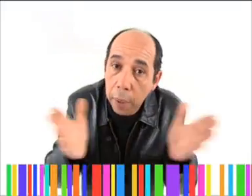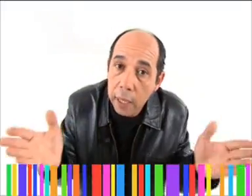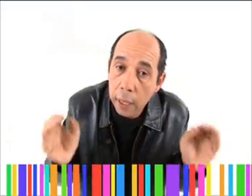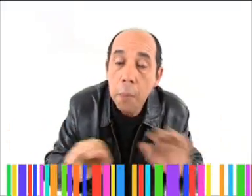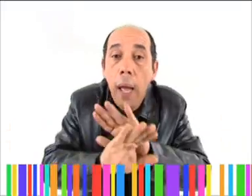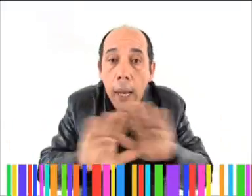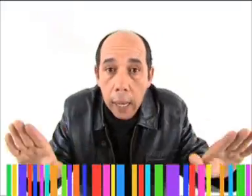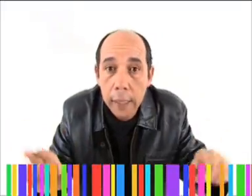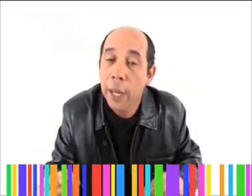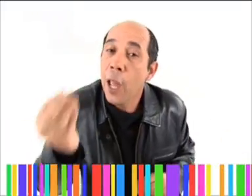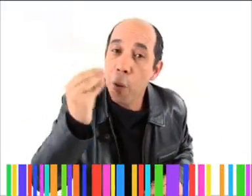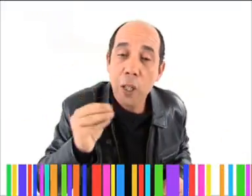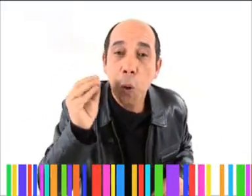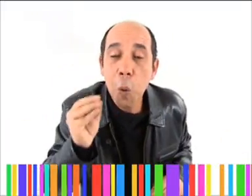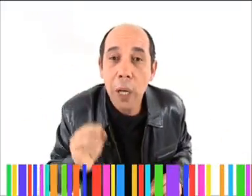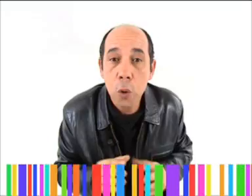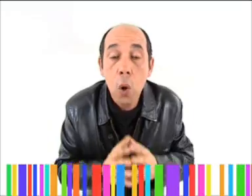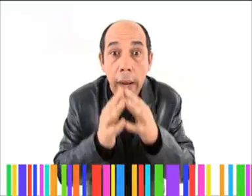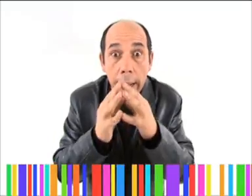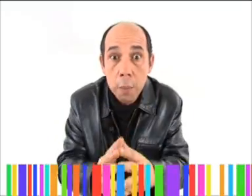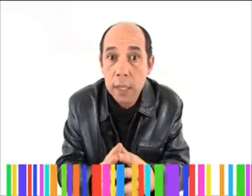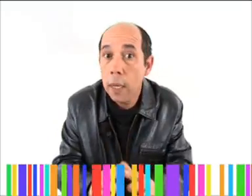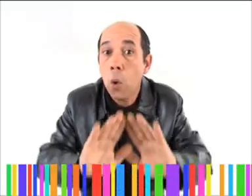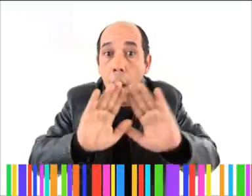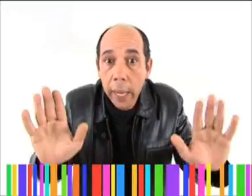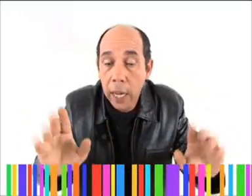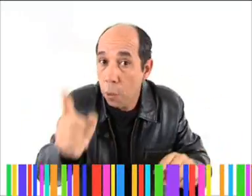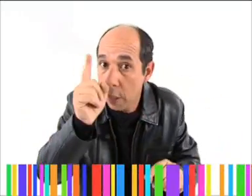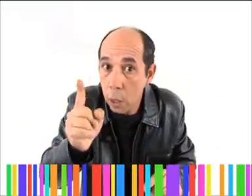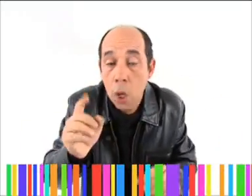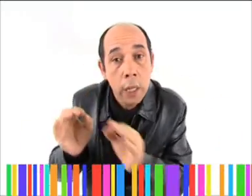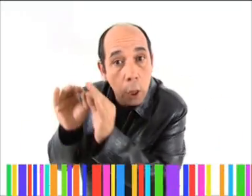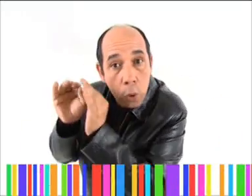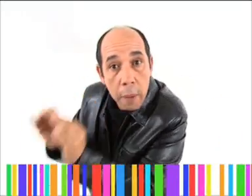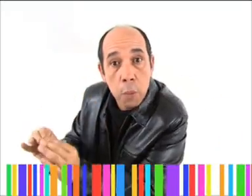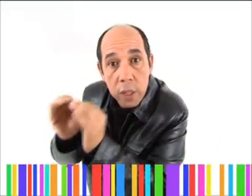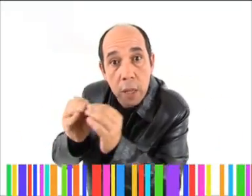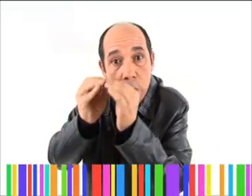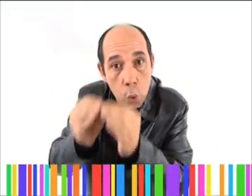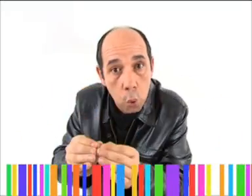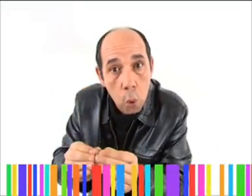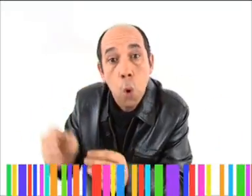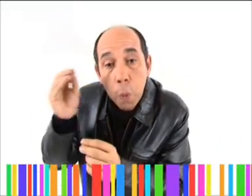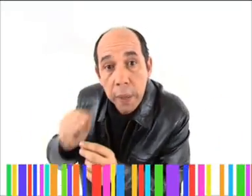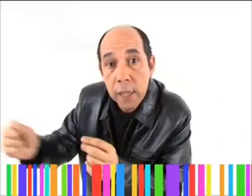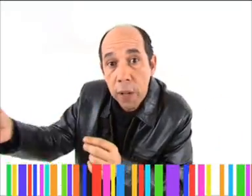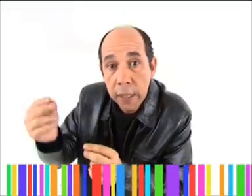لي نخدم على خاطري. ايوا هادشي كله اللي قلتو راه غير باش تستهلك. واخر حاجه ما نساوش ناخذ دائما محترف نسولو، والبريز